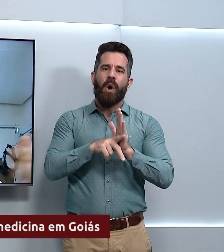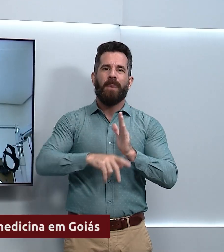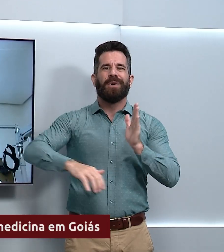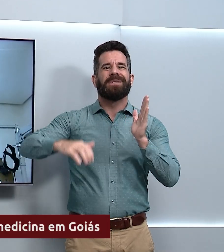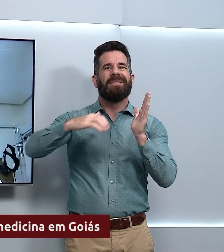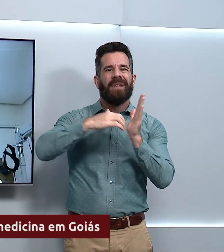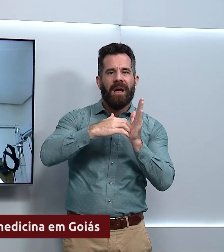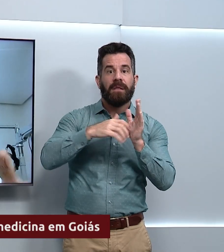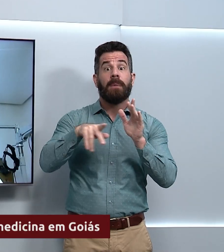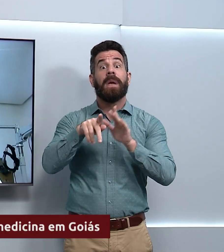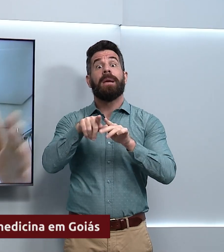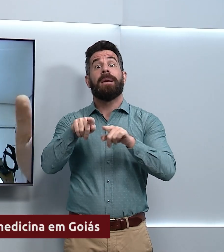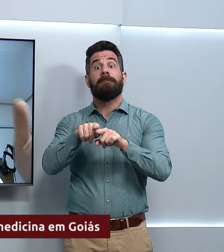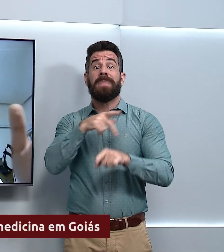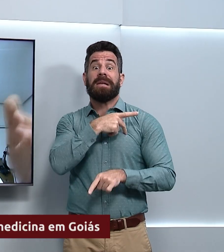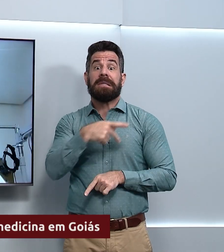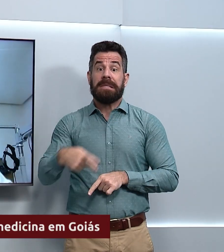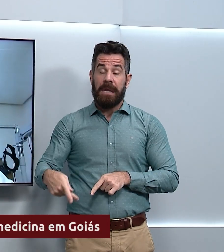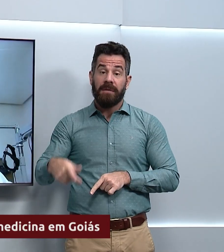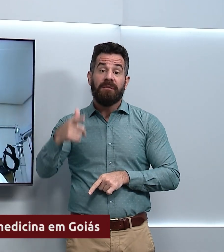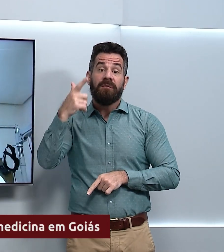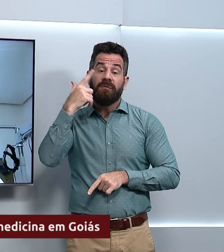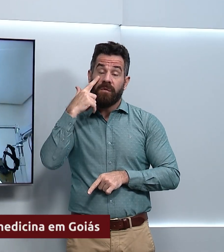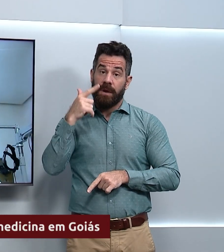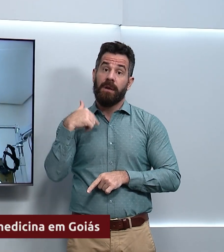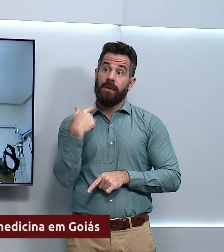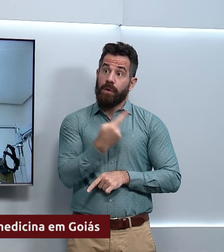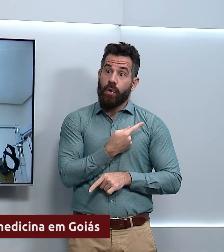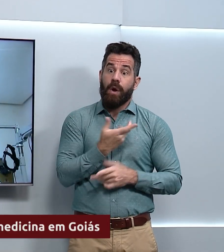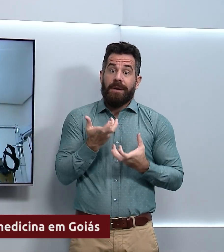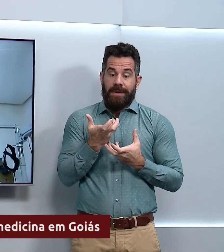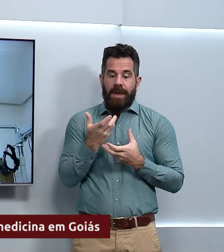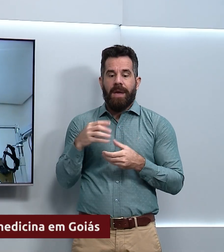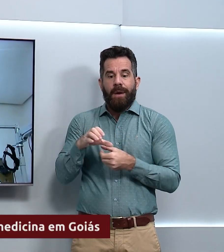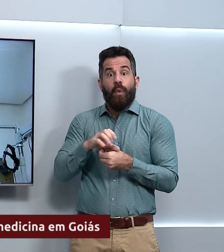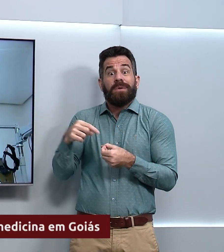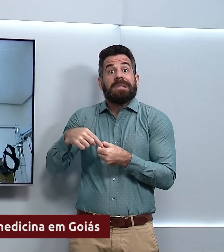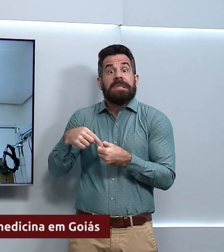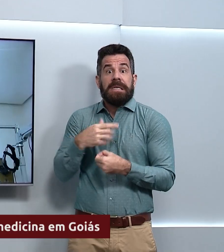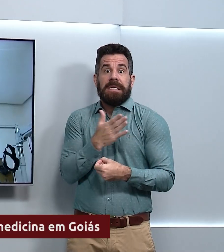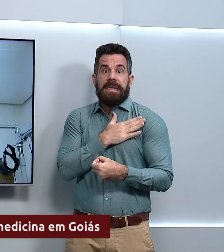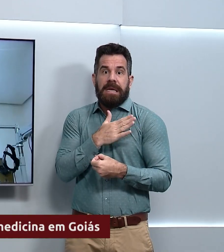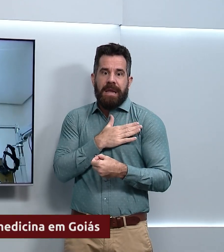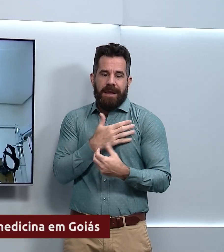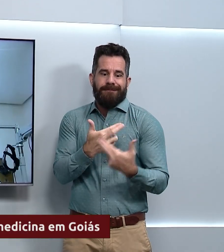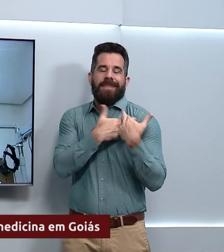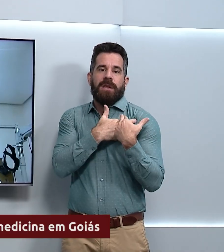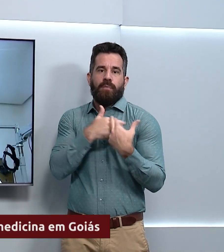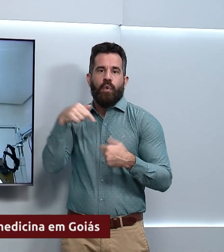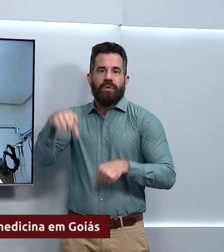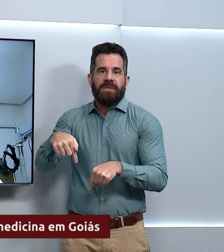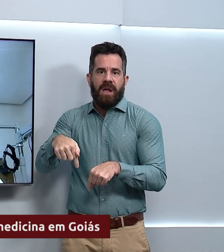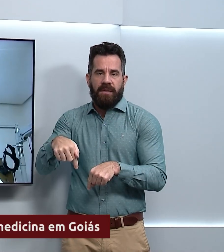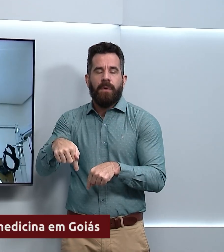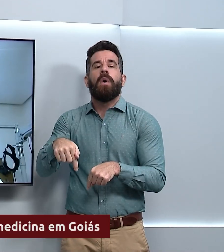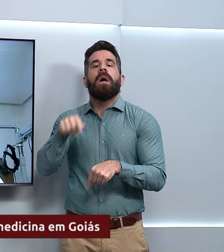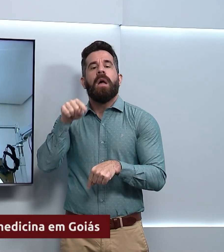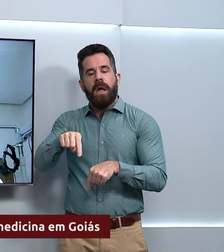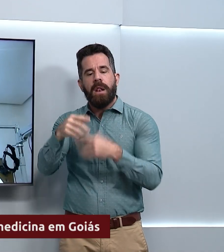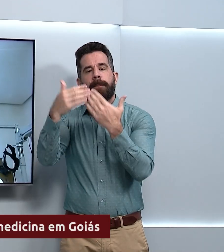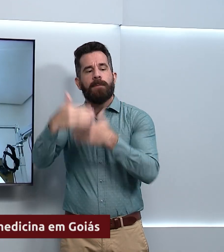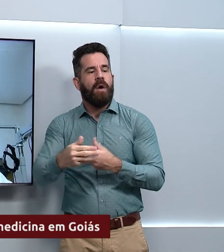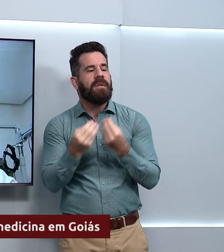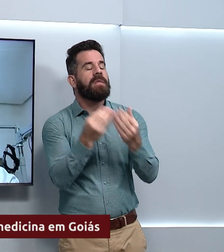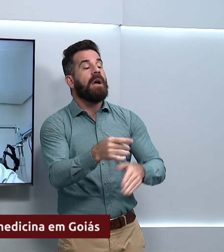que a gente tenha, então, pelo menos de primeiro momento, um crivo, porque um médico tem que estar habilitado,